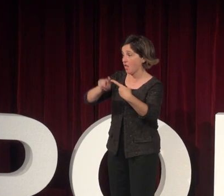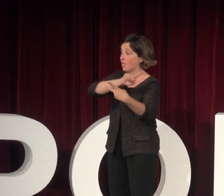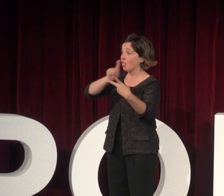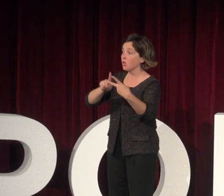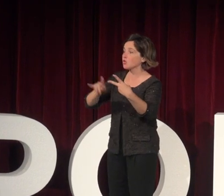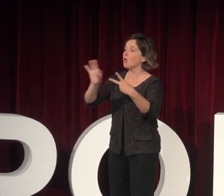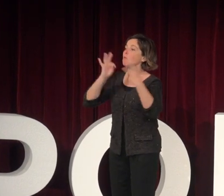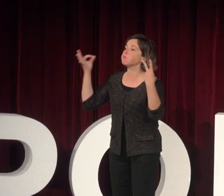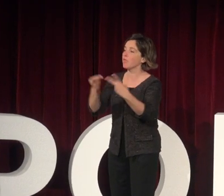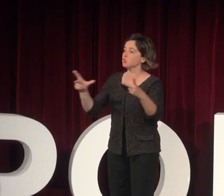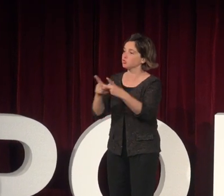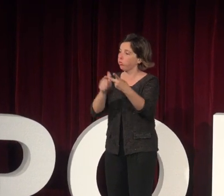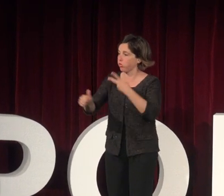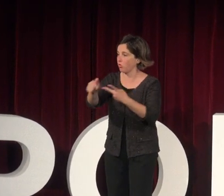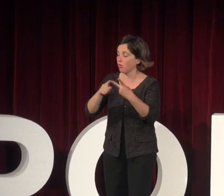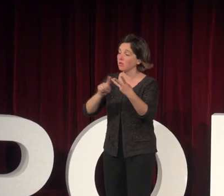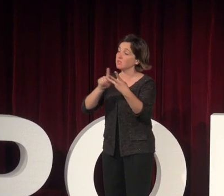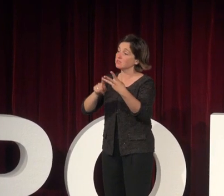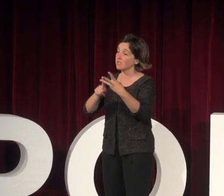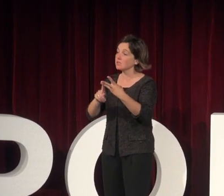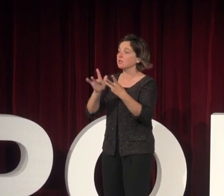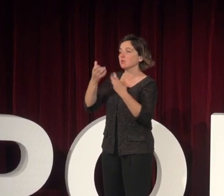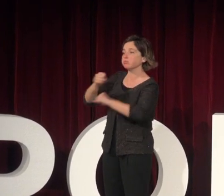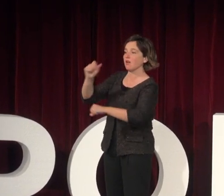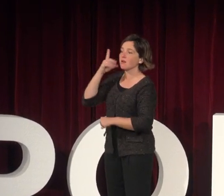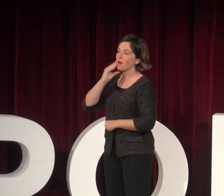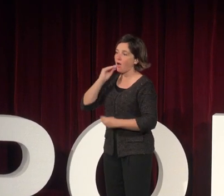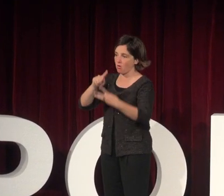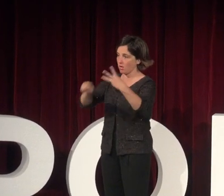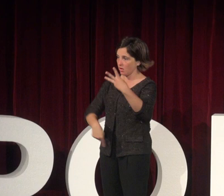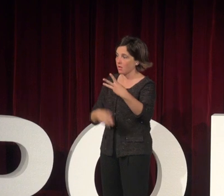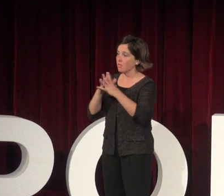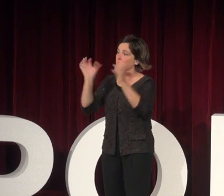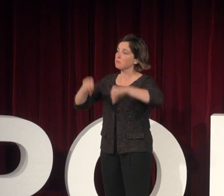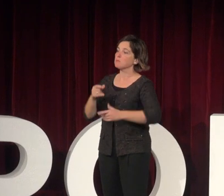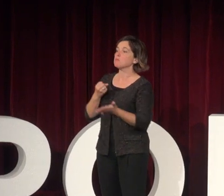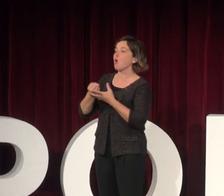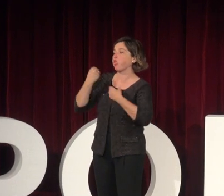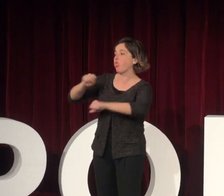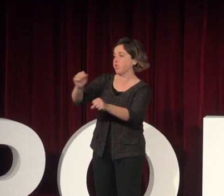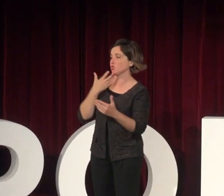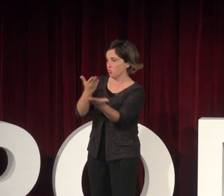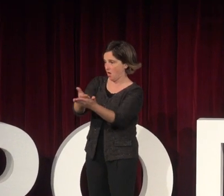Dos, Podemos socio preferente. Tres, hay que echar a Rajoy, no descartamos la moción de censura.